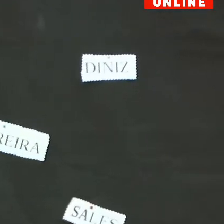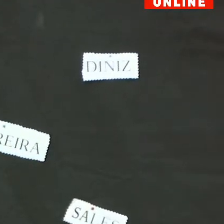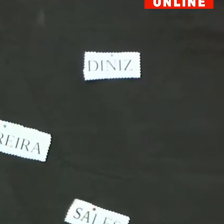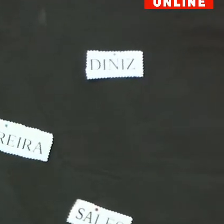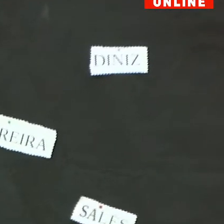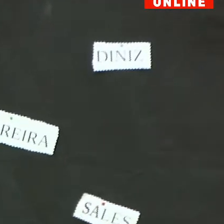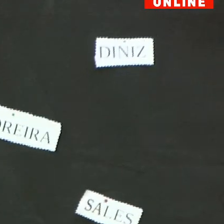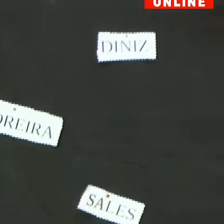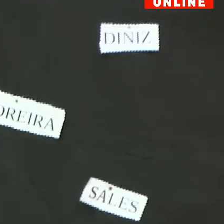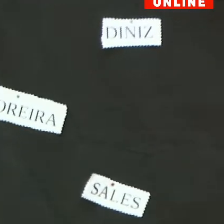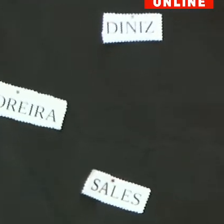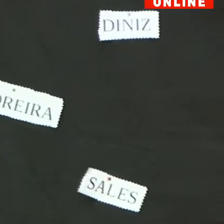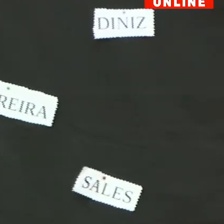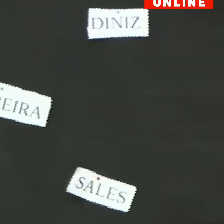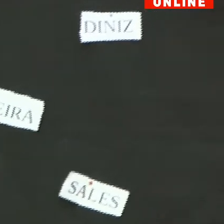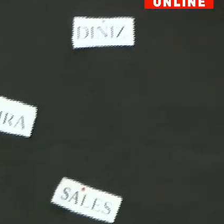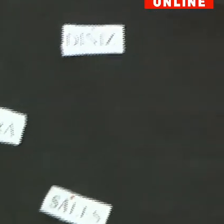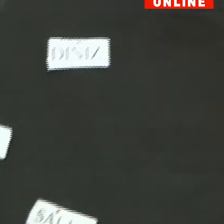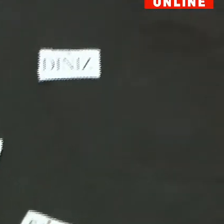aí: Diniz.